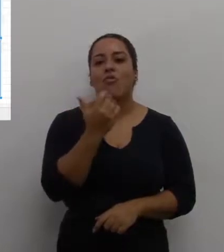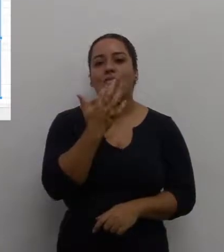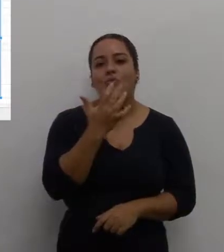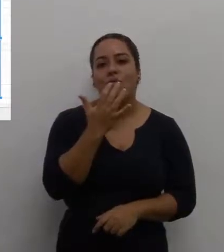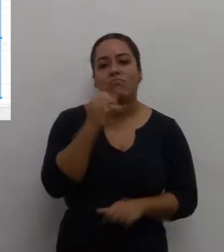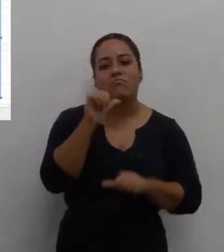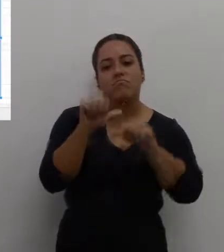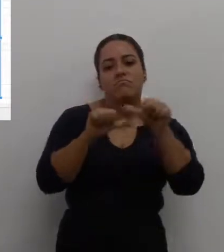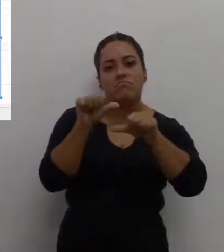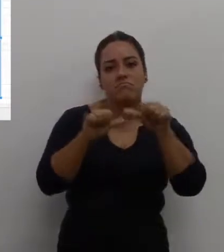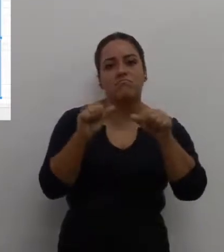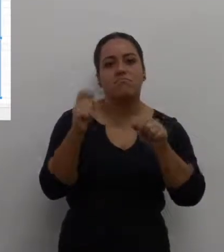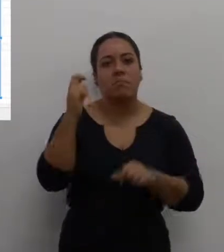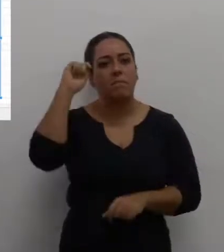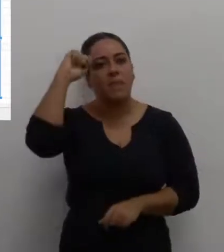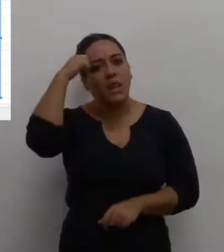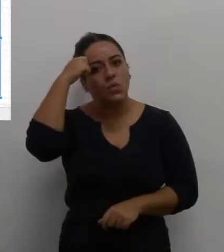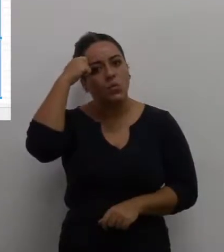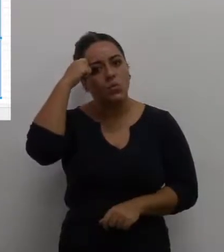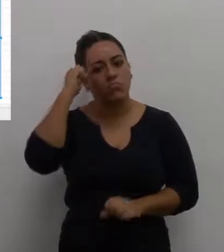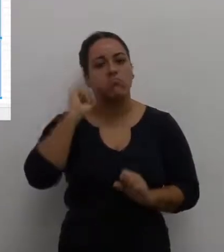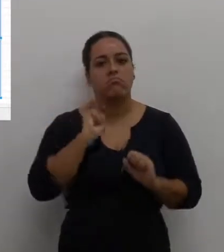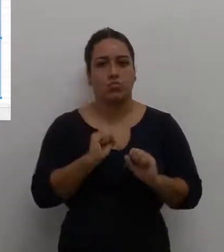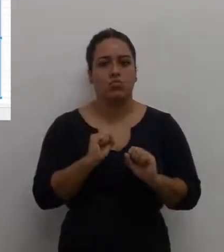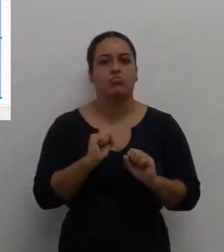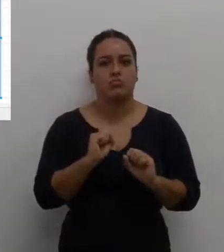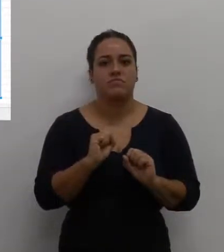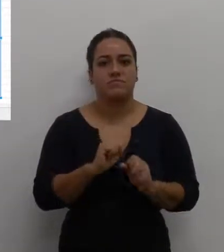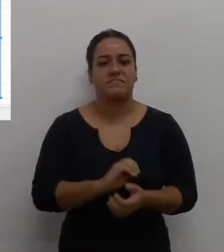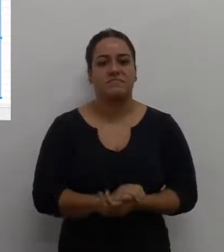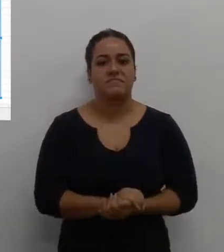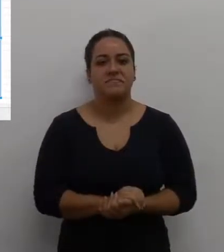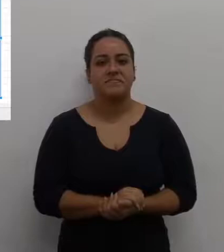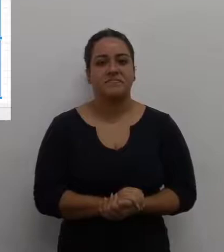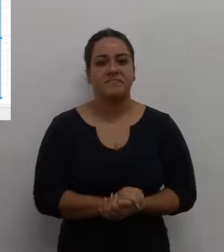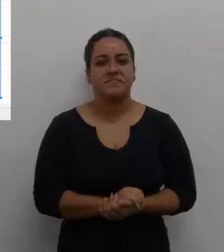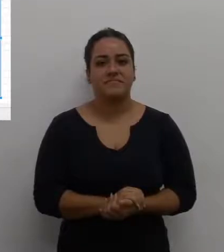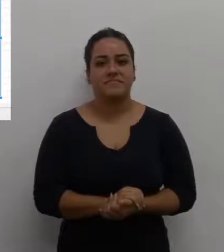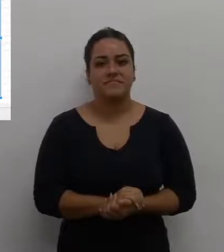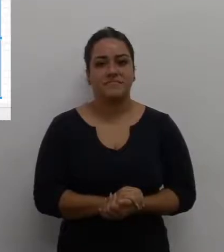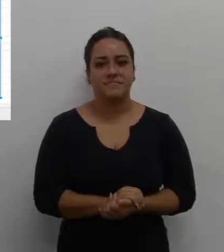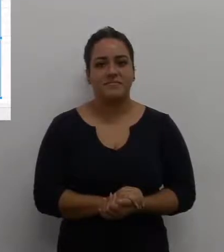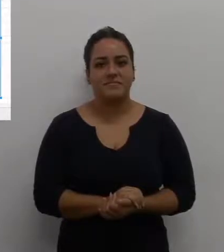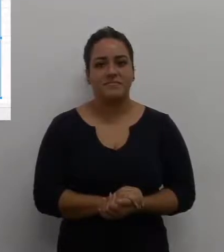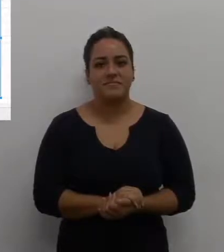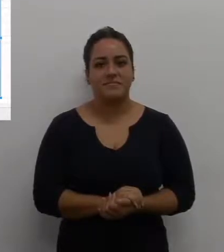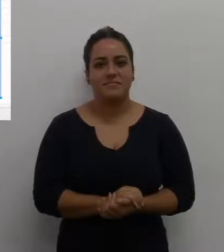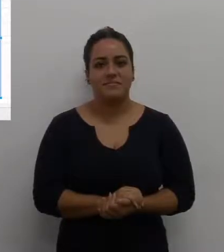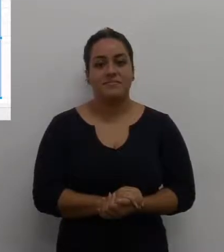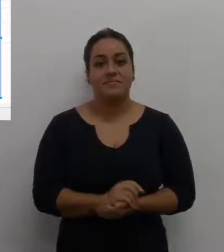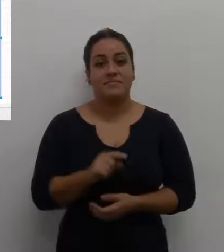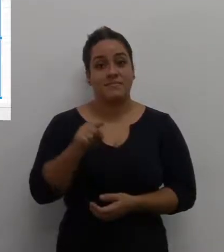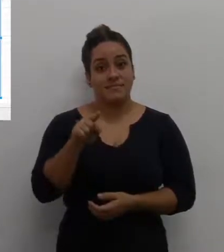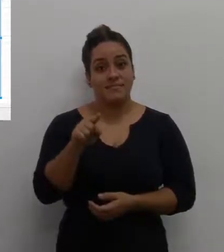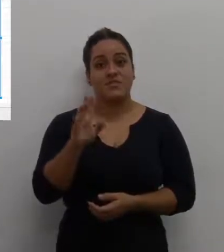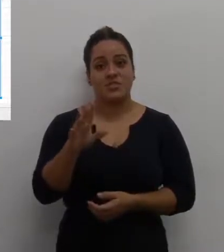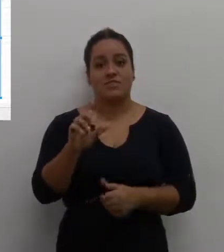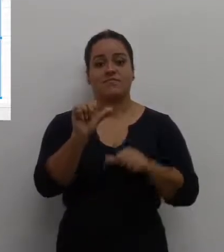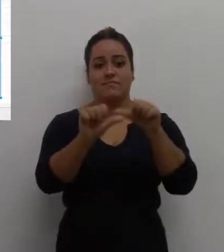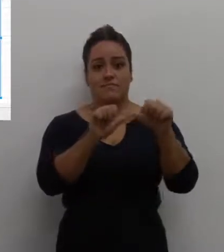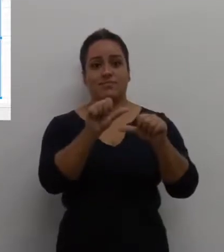né? Eu posso escolher uma cor aqui, vamos supor preto, tá? Troquei a cor para preta, por preta, e ela